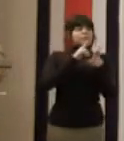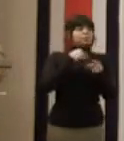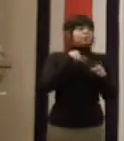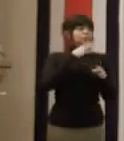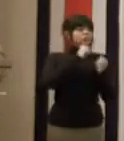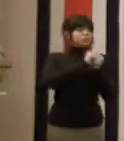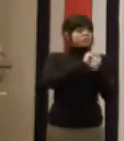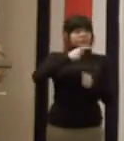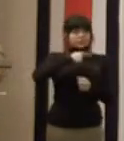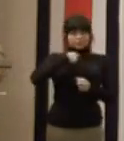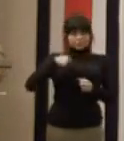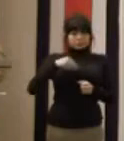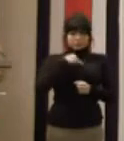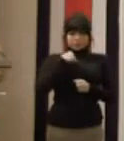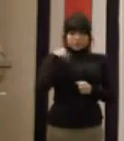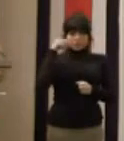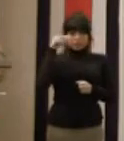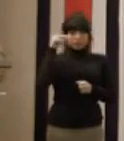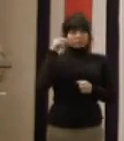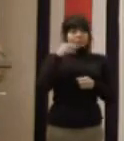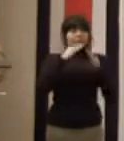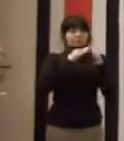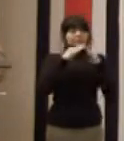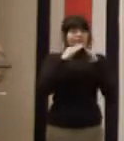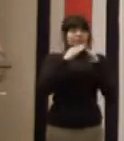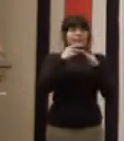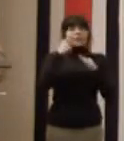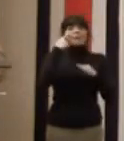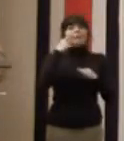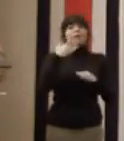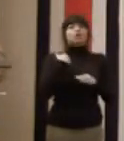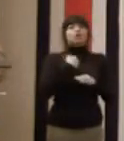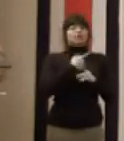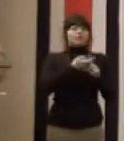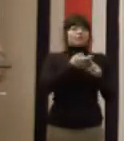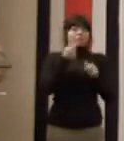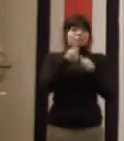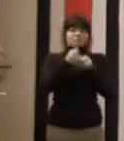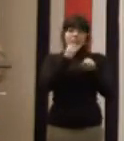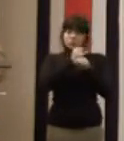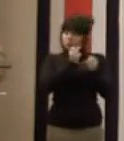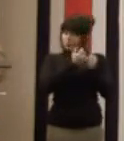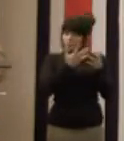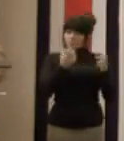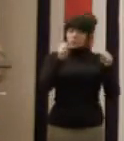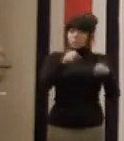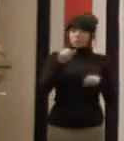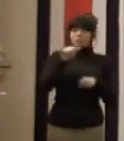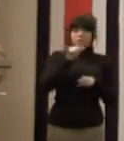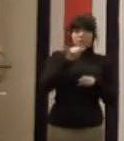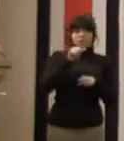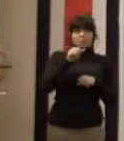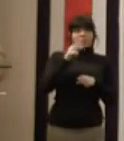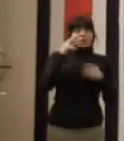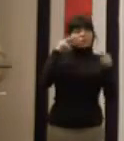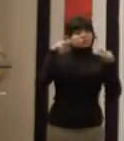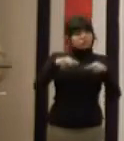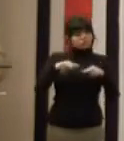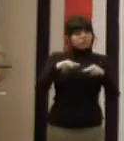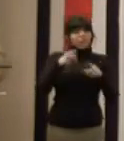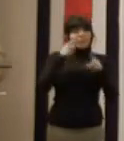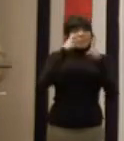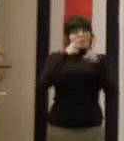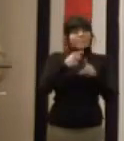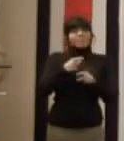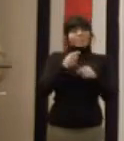señor vicepresidente y ministro de Hacienda, para que nosotros desde las instituciones públicas podamos también fijarnos